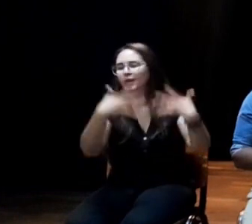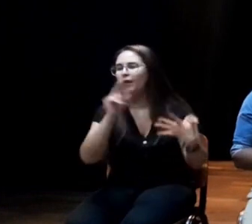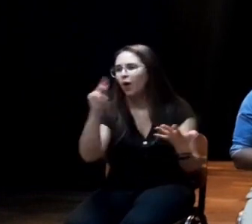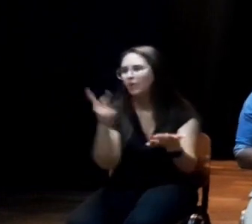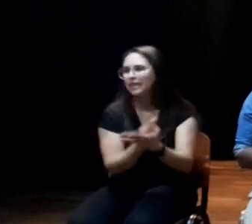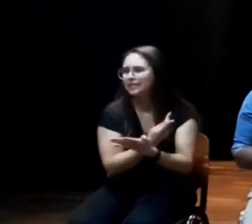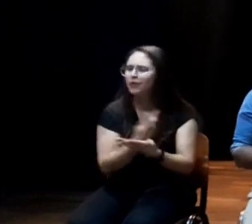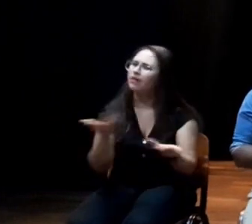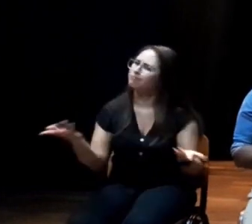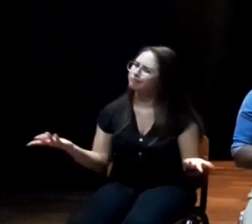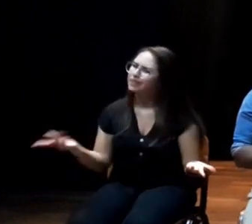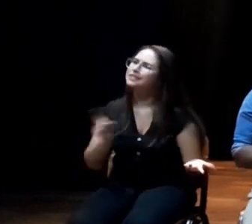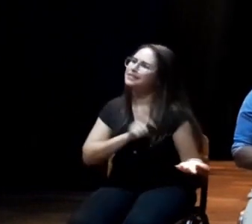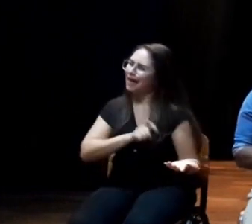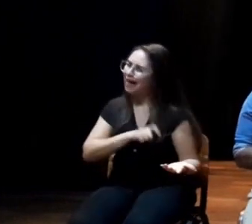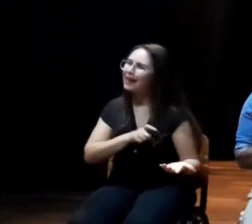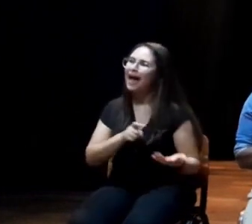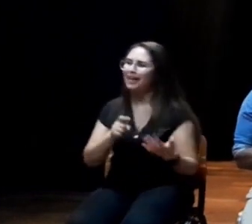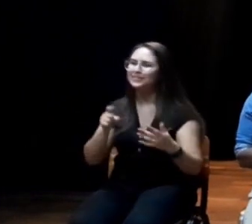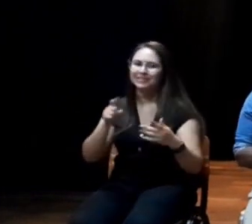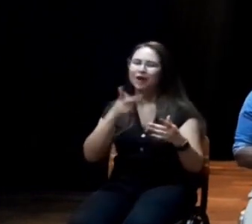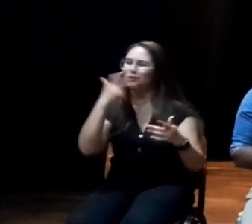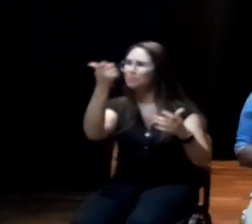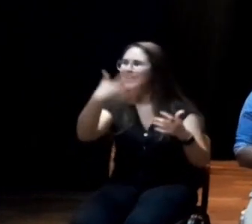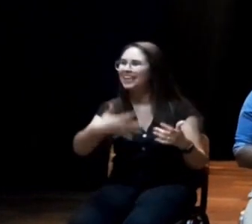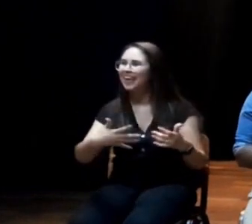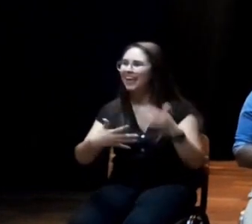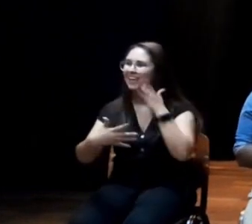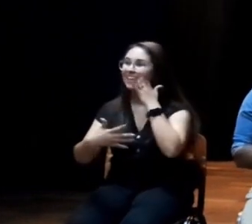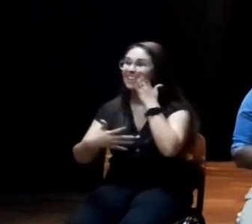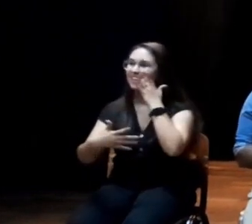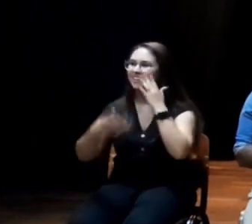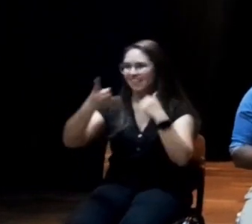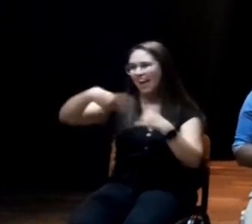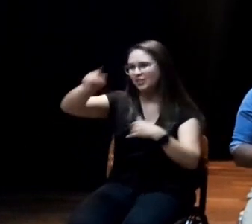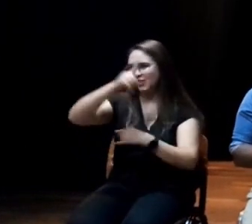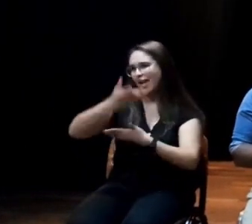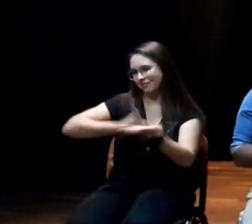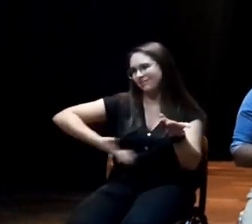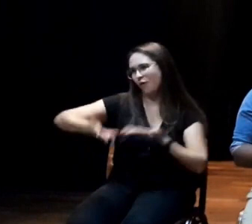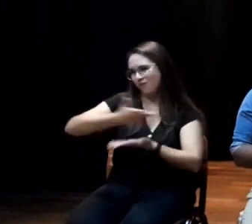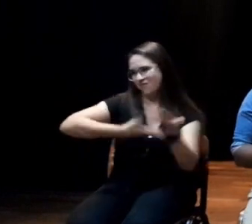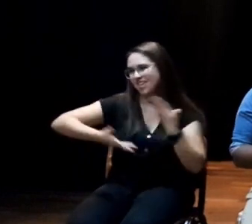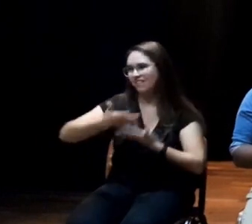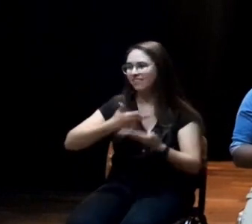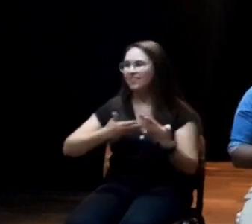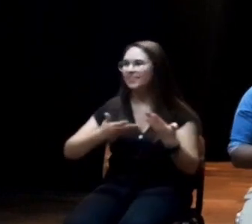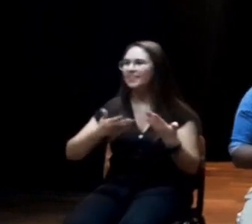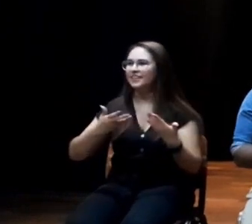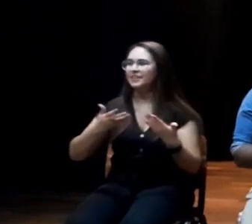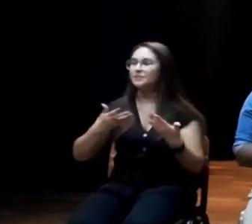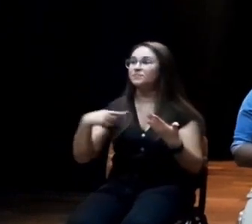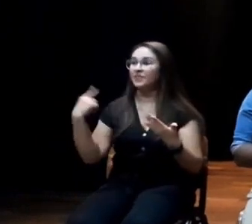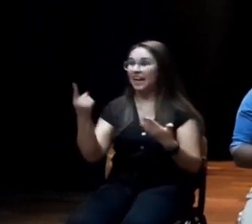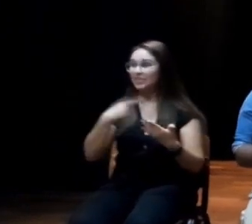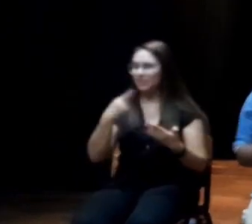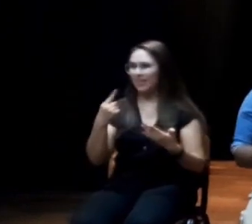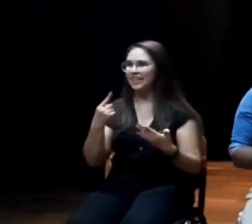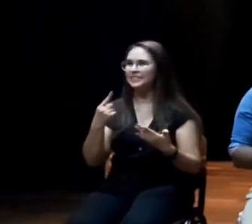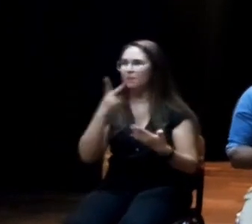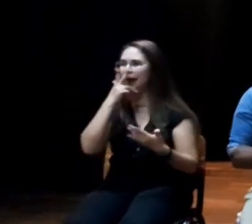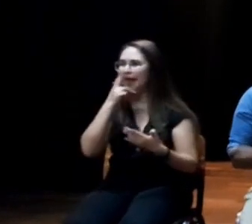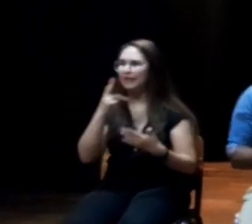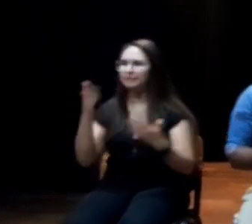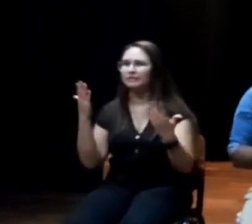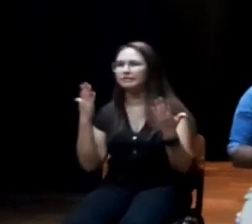Aí ele falou, pô, foi um momento que passou que a gente que convive, por um lado, a gente fica